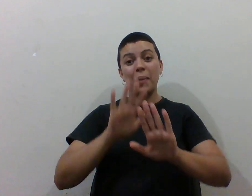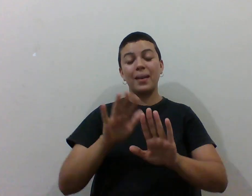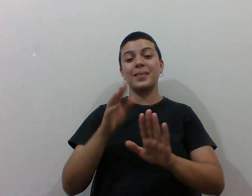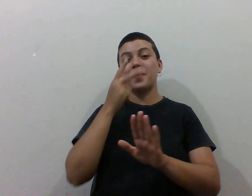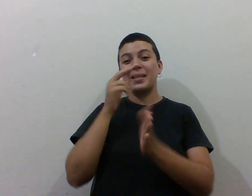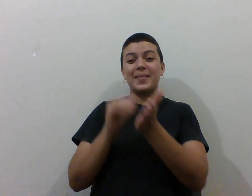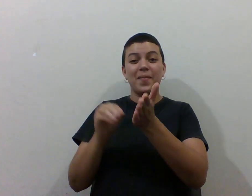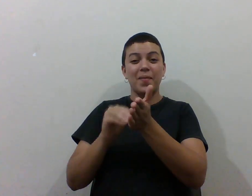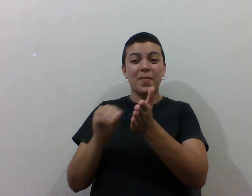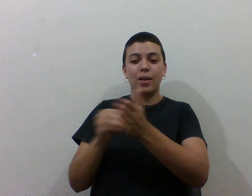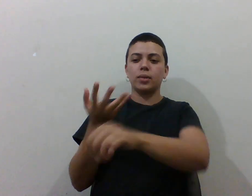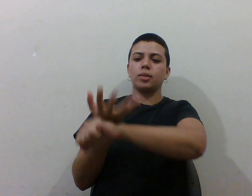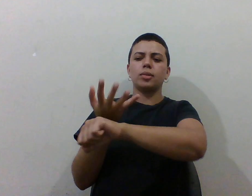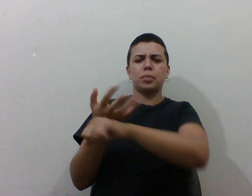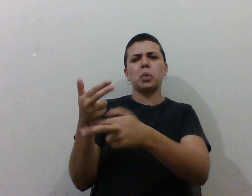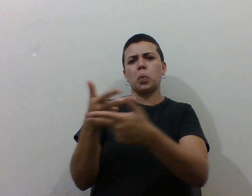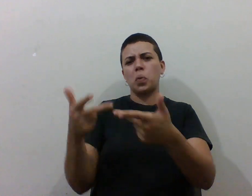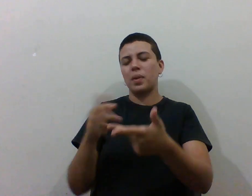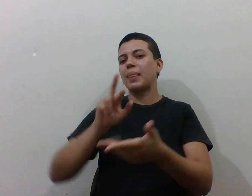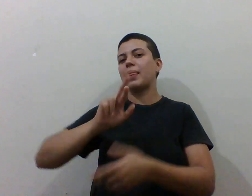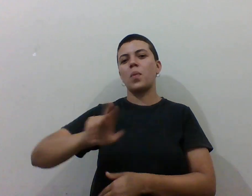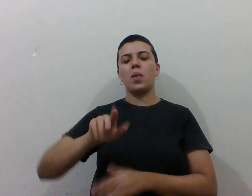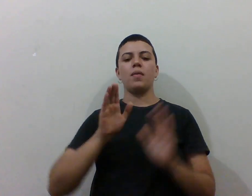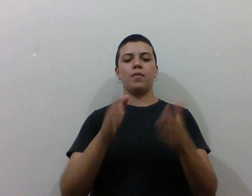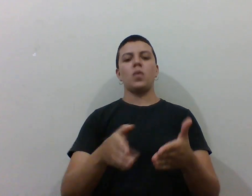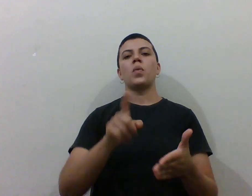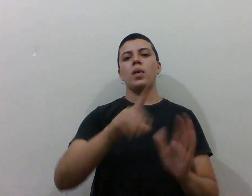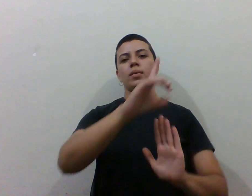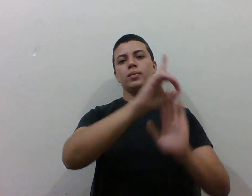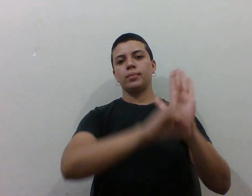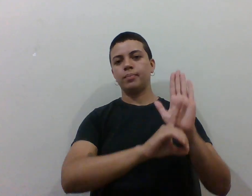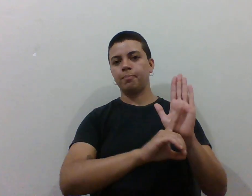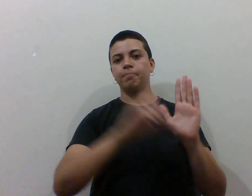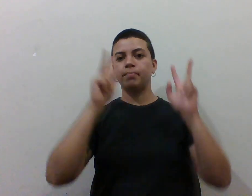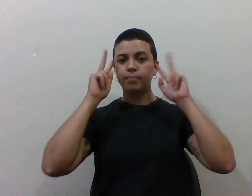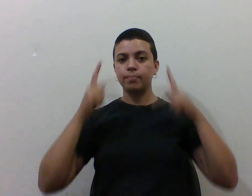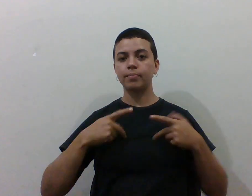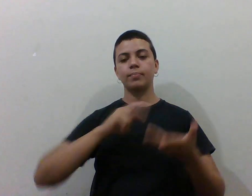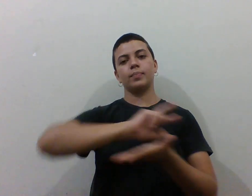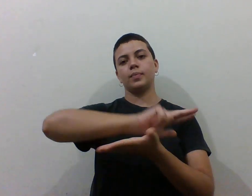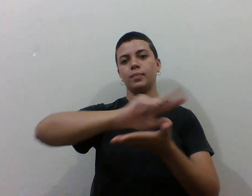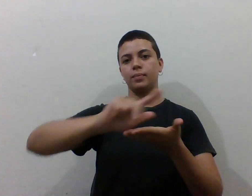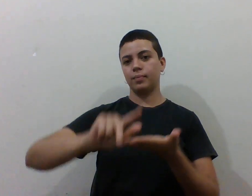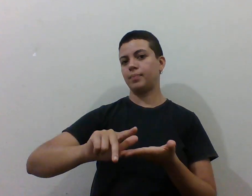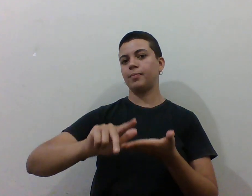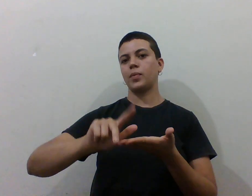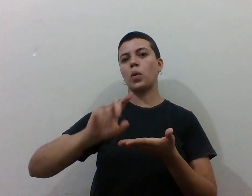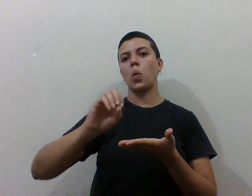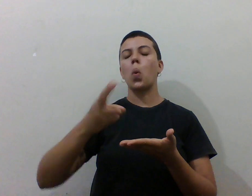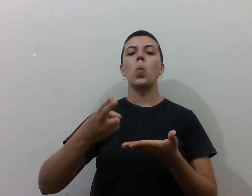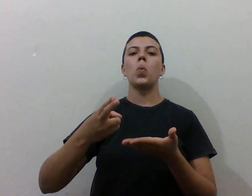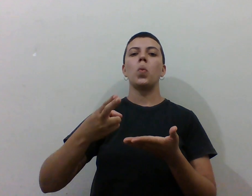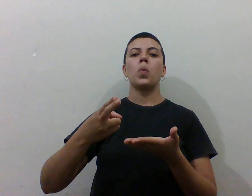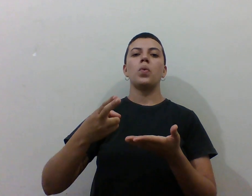super recorte de diversidade de direitos humanos contra hegemonias digamos assim então mesmo eu tendo